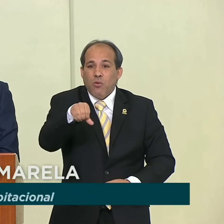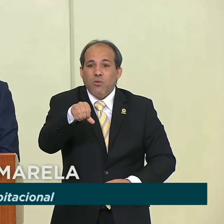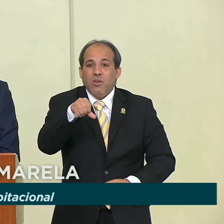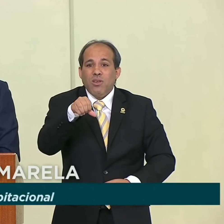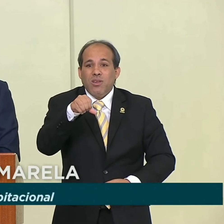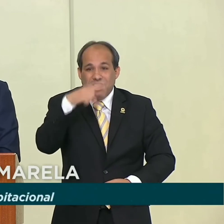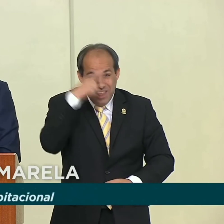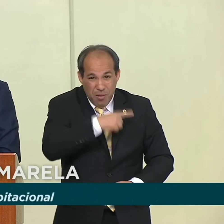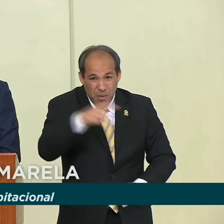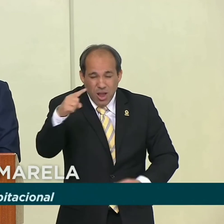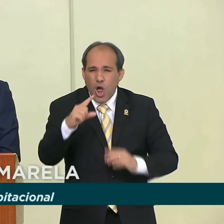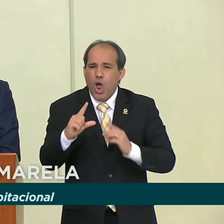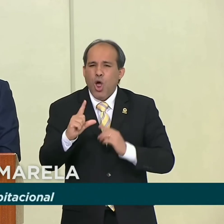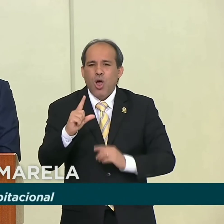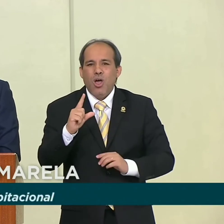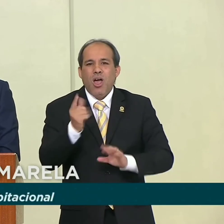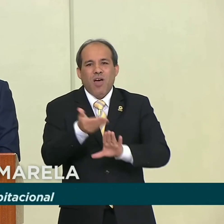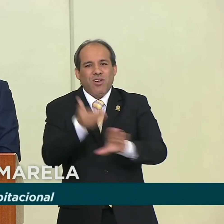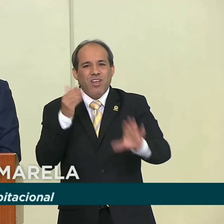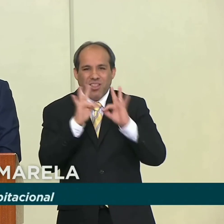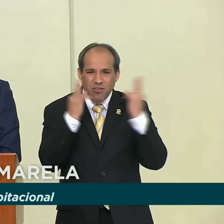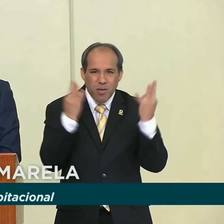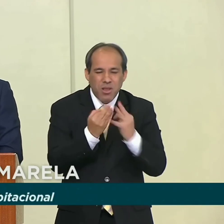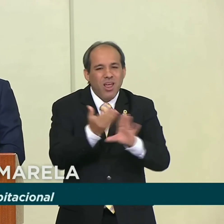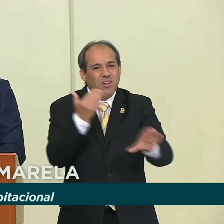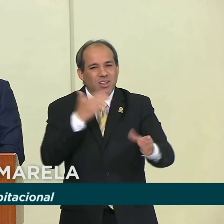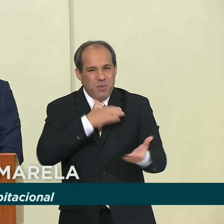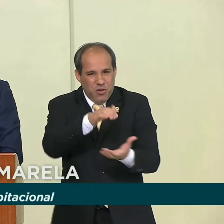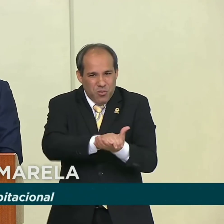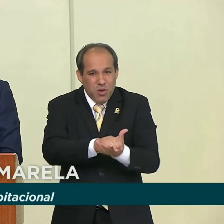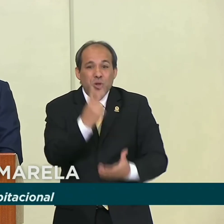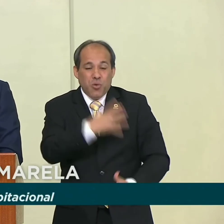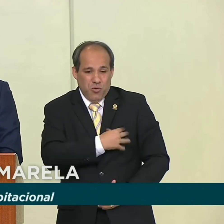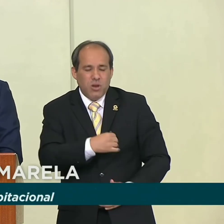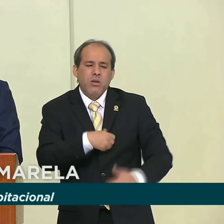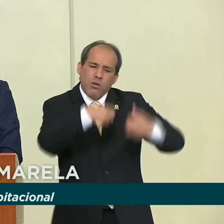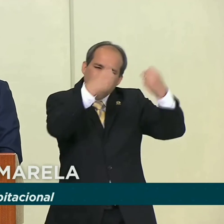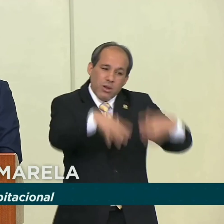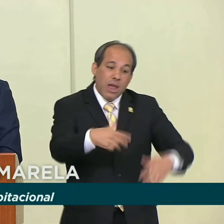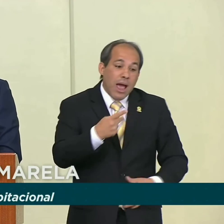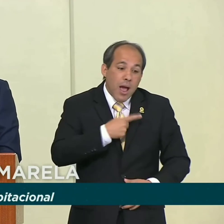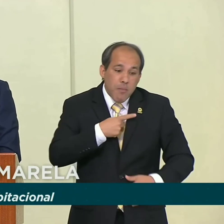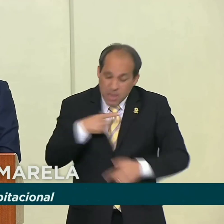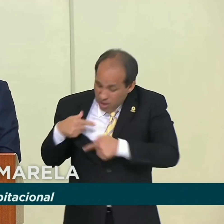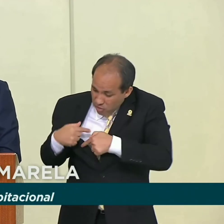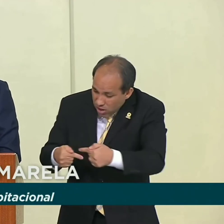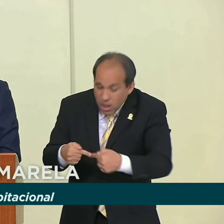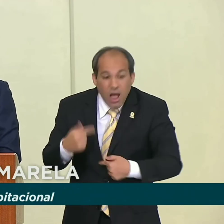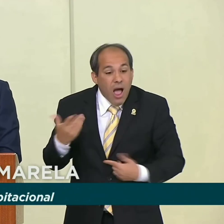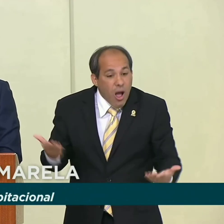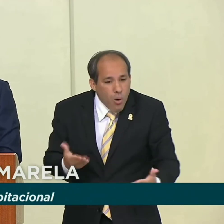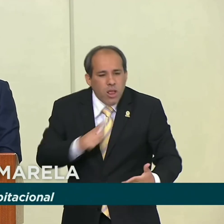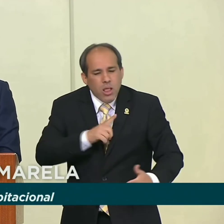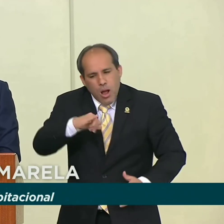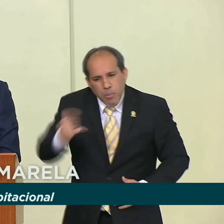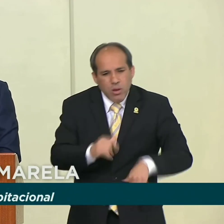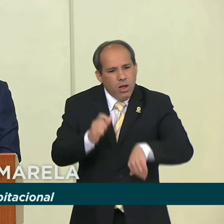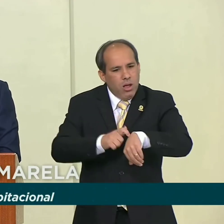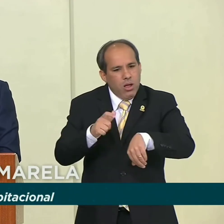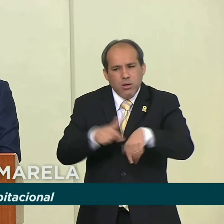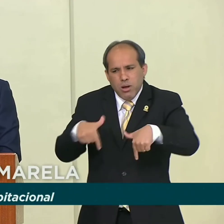da família da minha esposa dos Meus dois filhos eu explico para eles Essa é a chance da minha geração essa minha